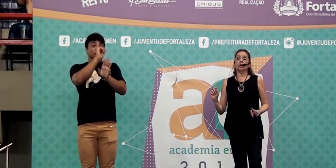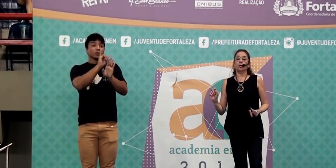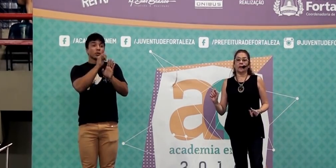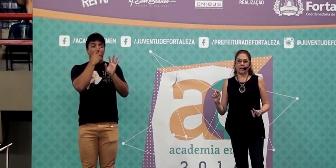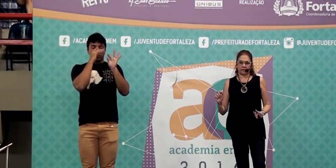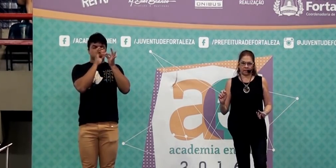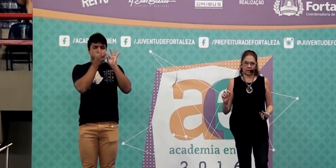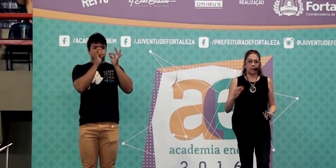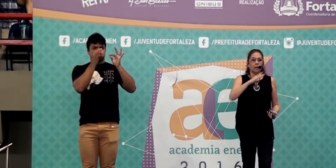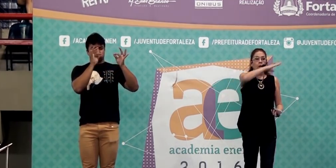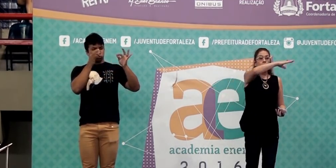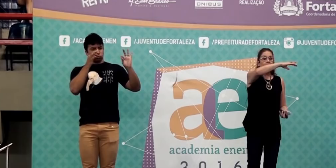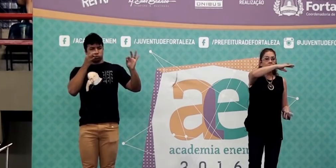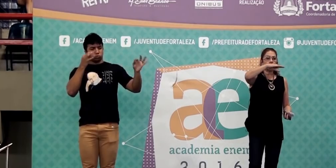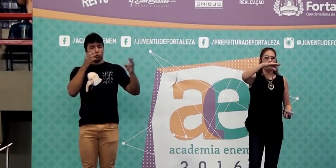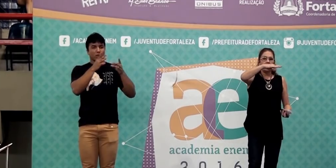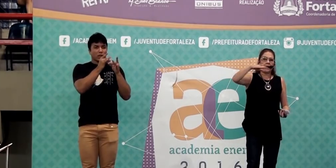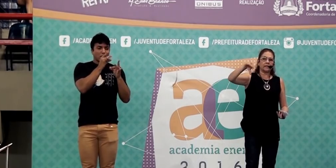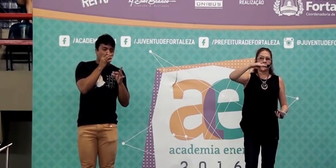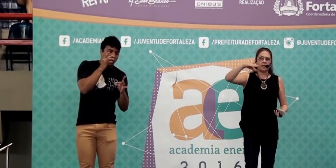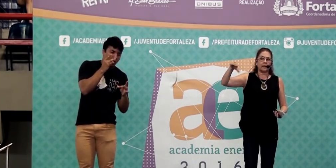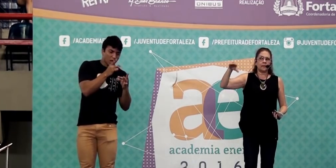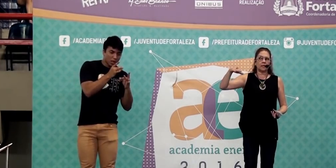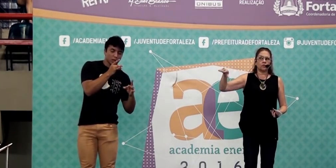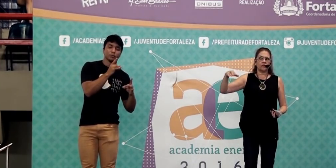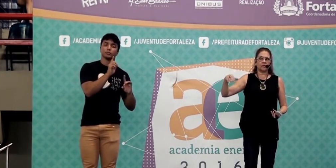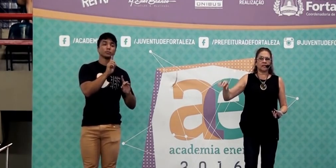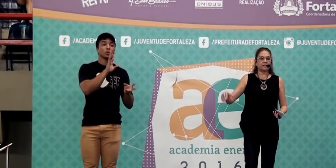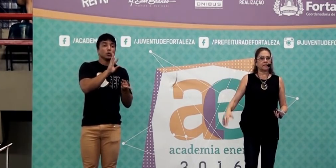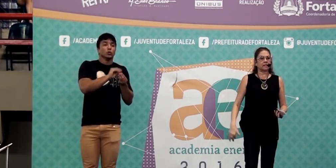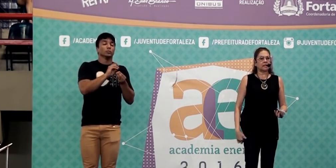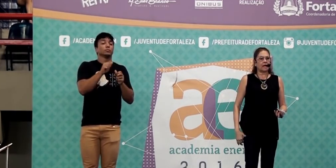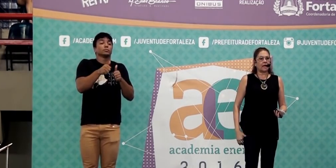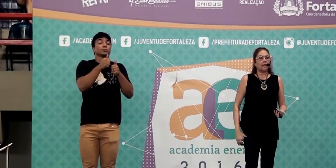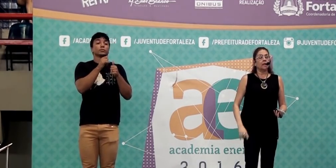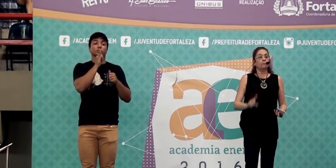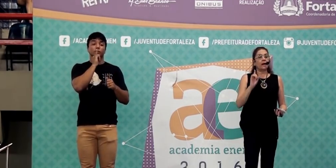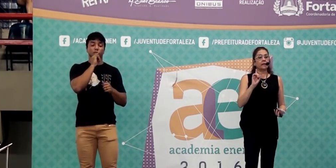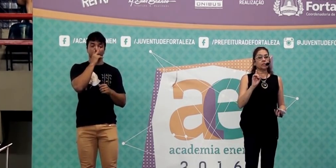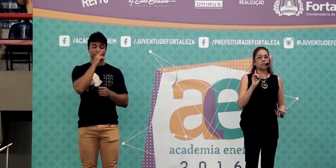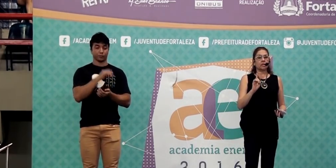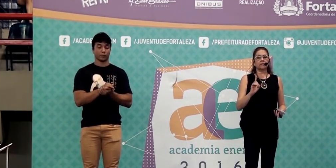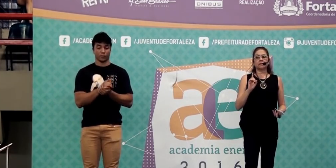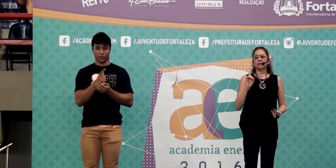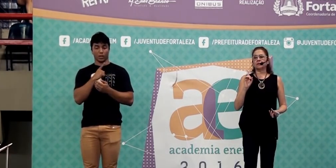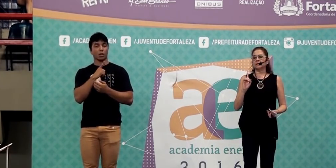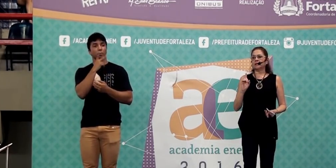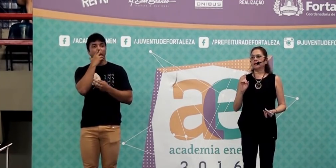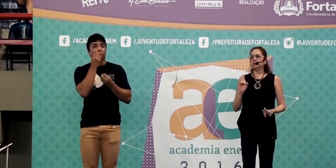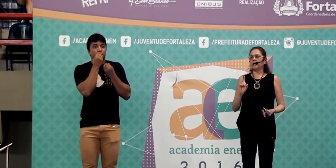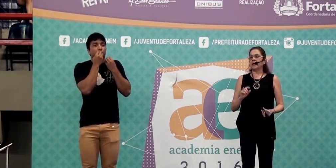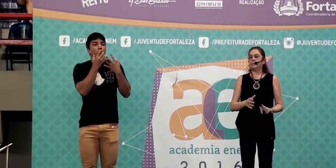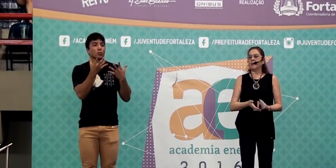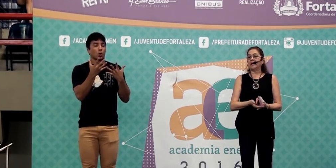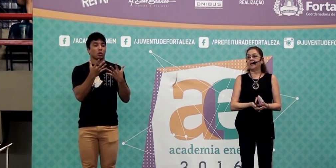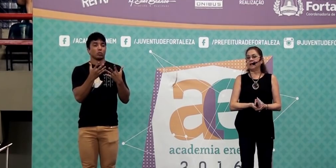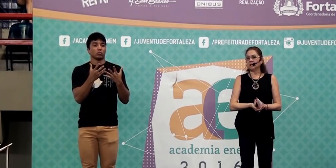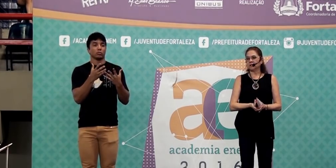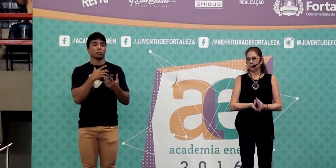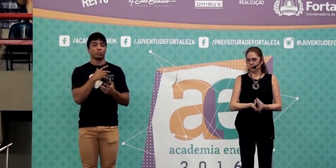enumerações longas. Quanto mais elemento você citar, mais chances você tem de